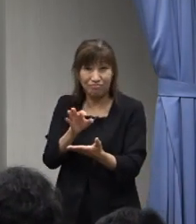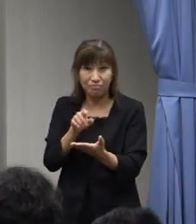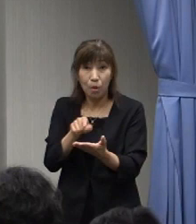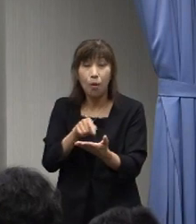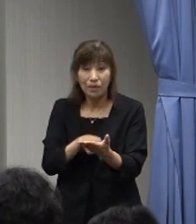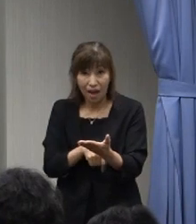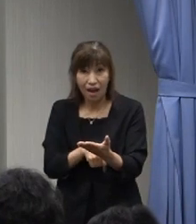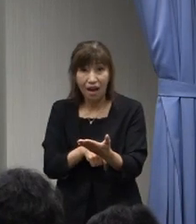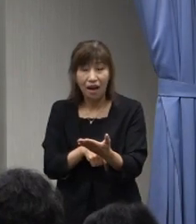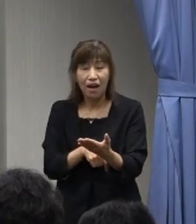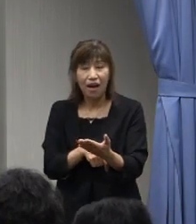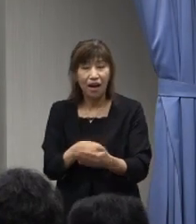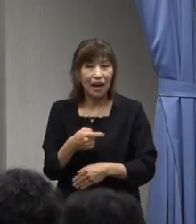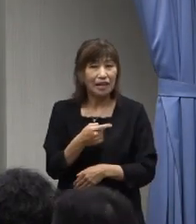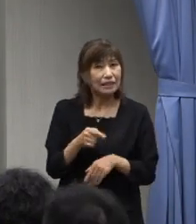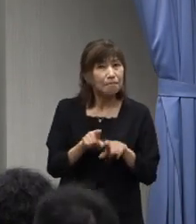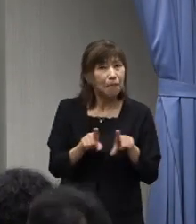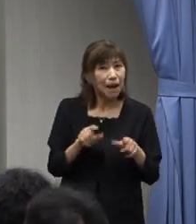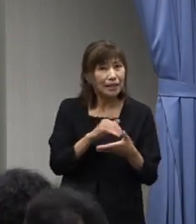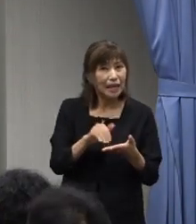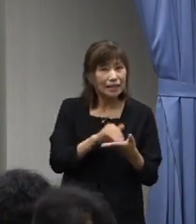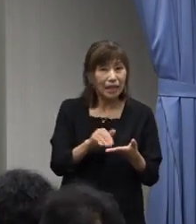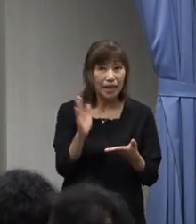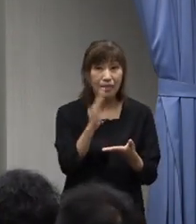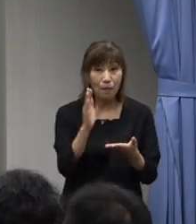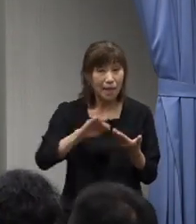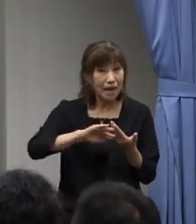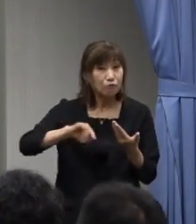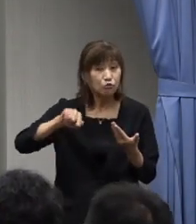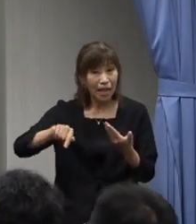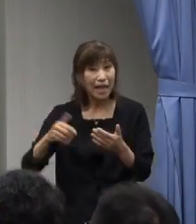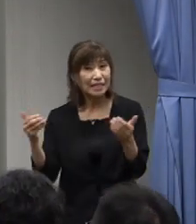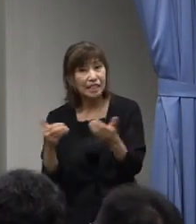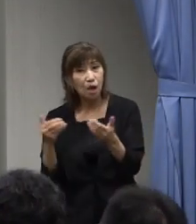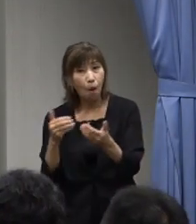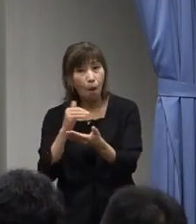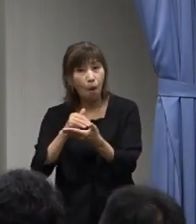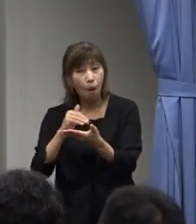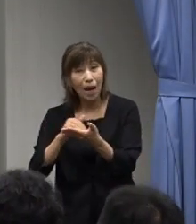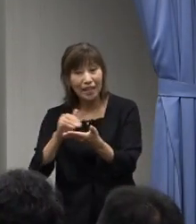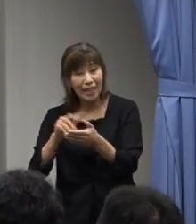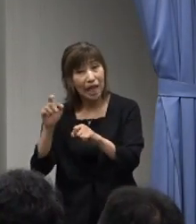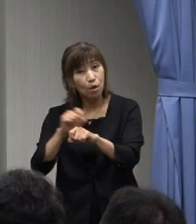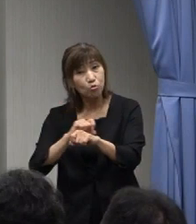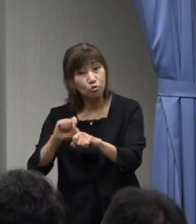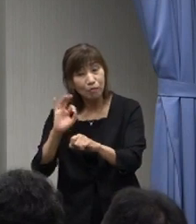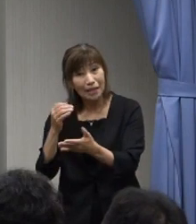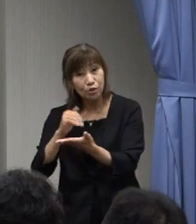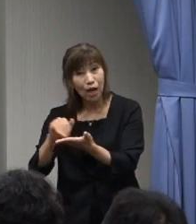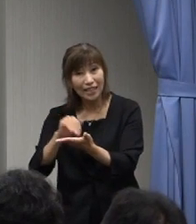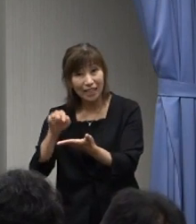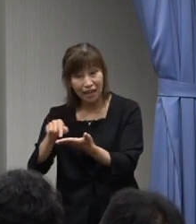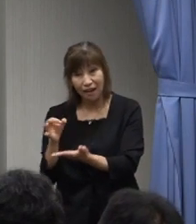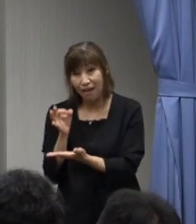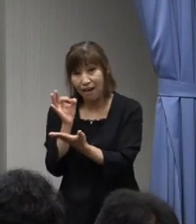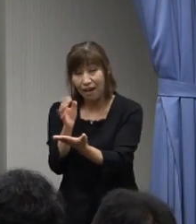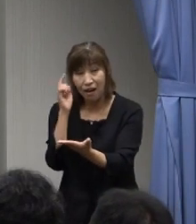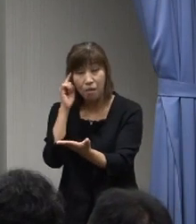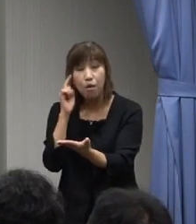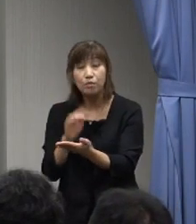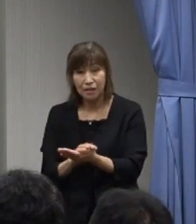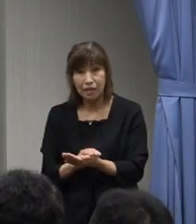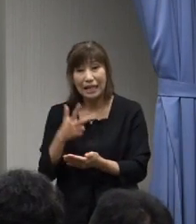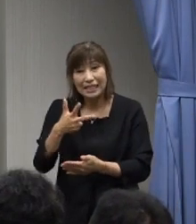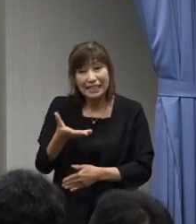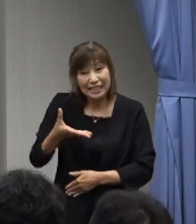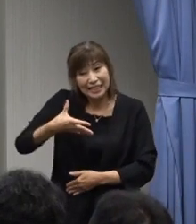。一般会計ではなくてですね、こういう事業会計というのは特別会計のところでやるわけですけれども、資産を発行するという